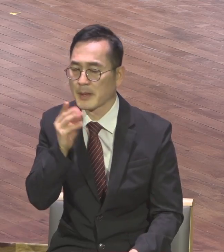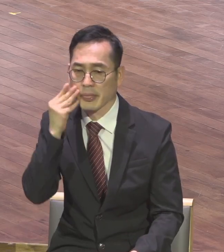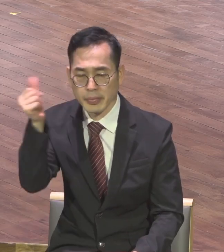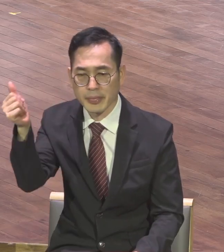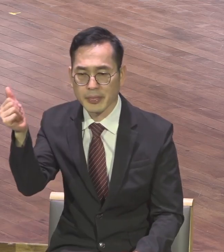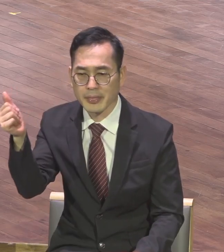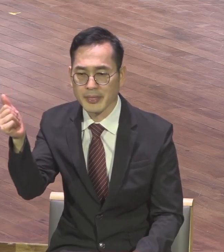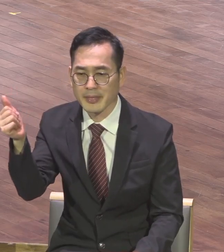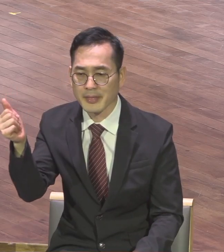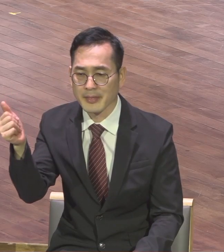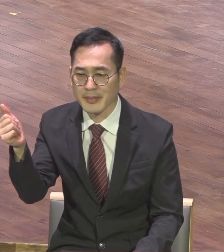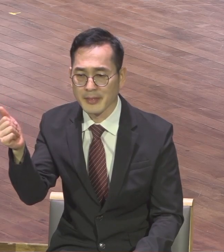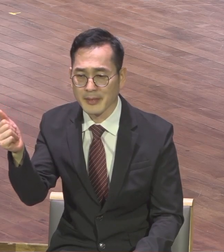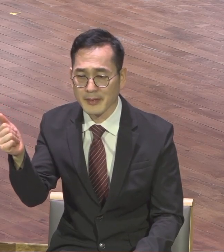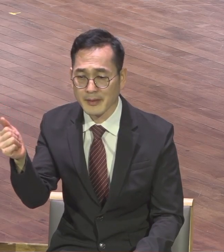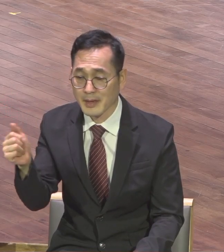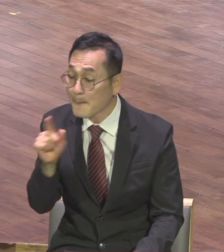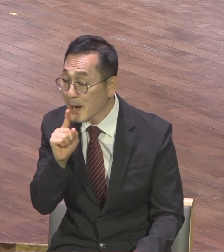생명 살리는 말씀이.